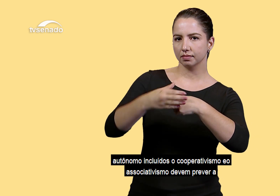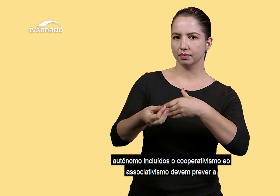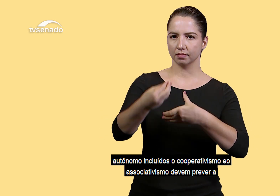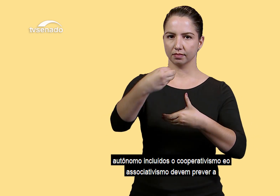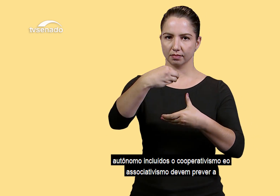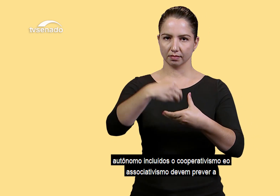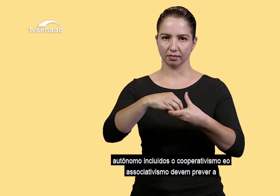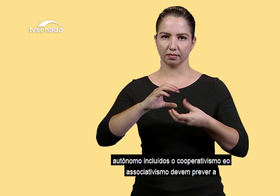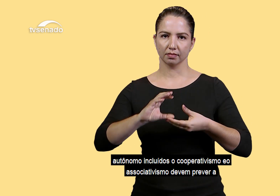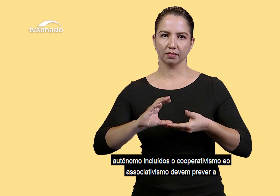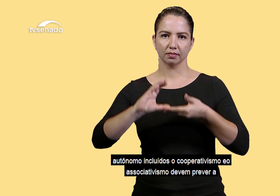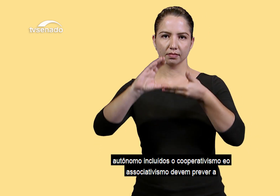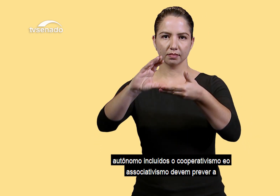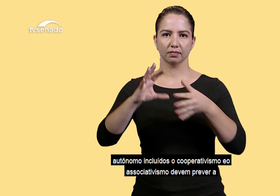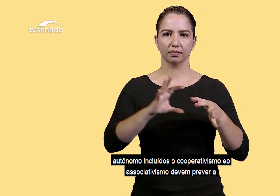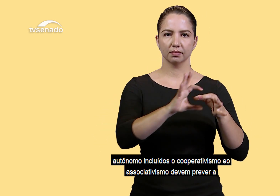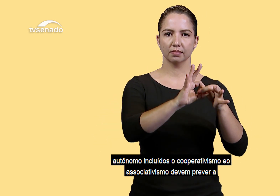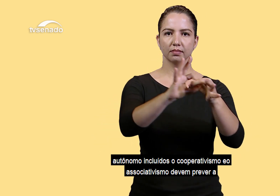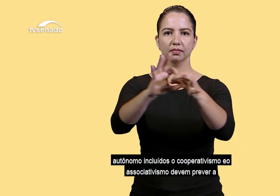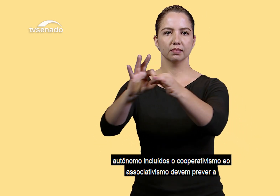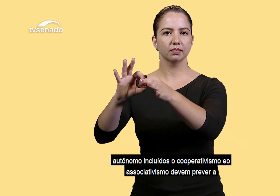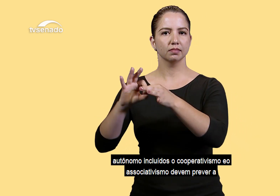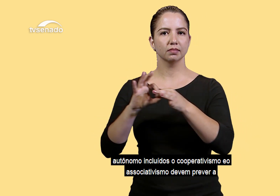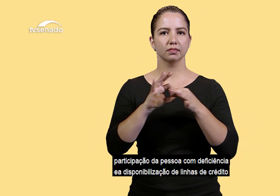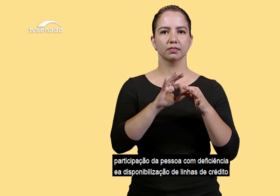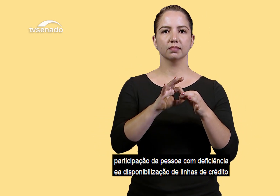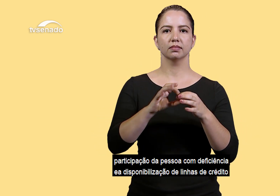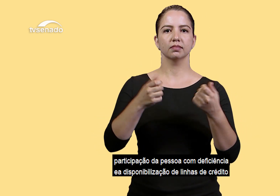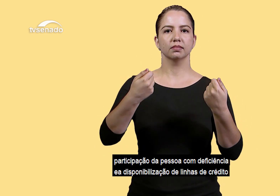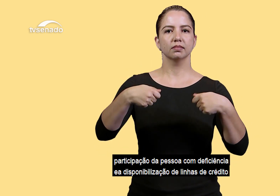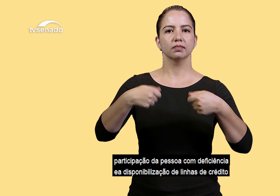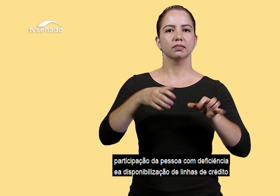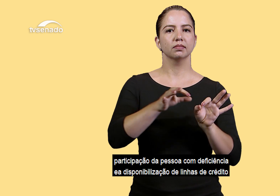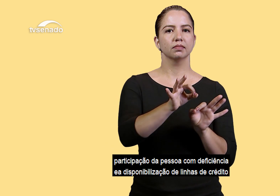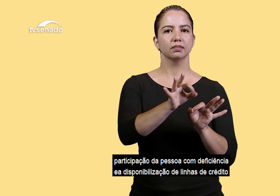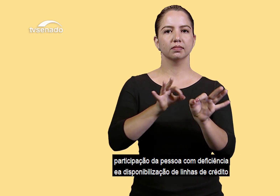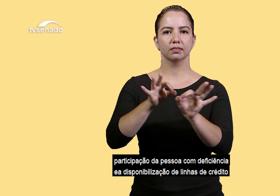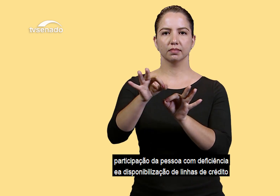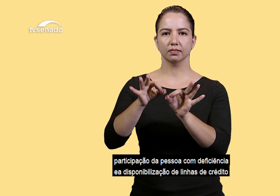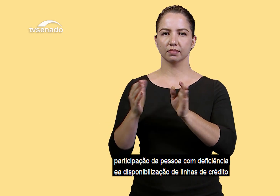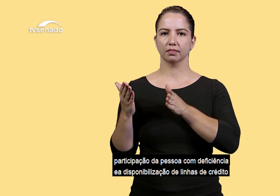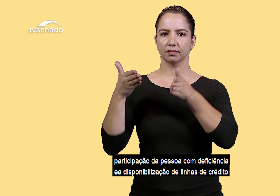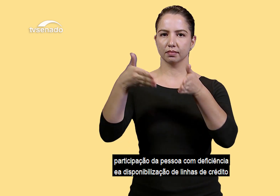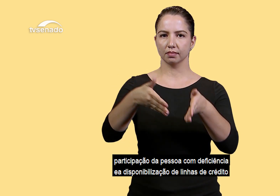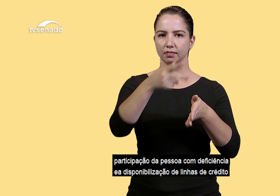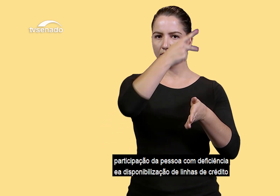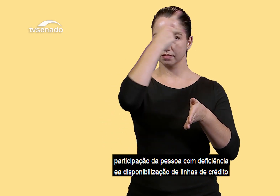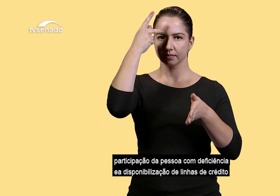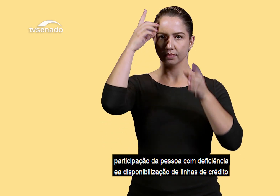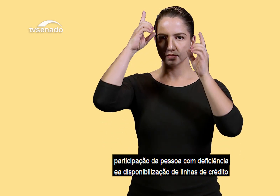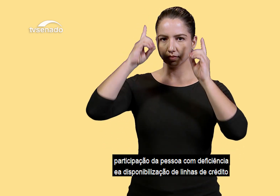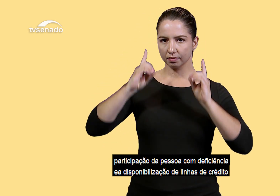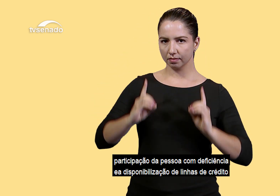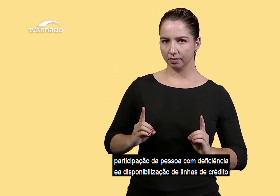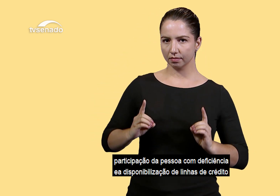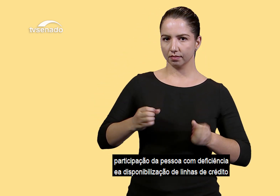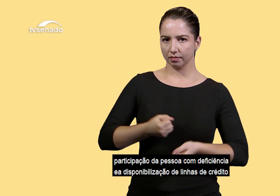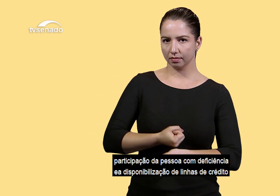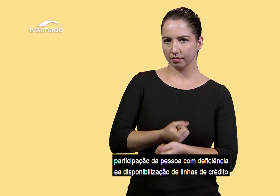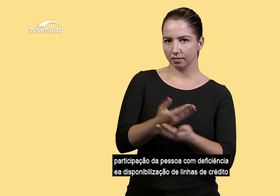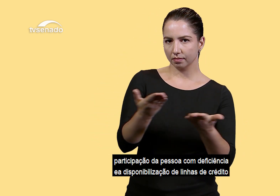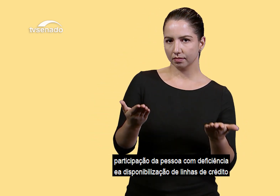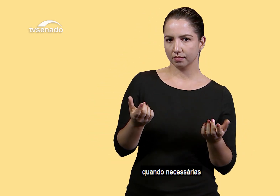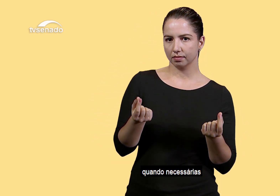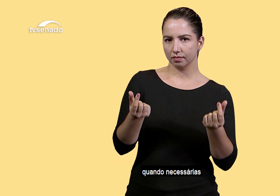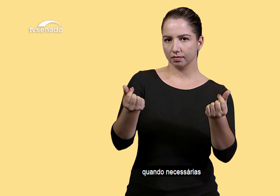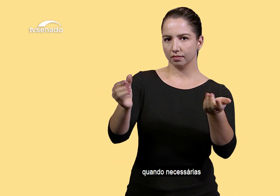cooperativismo e o associativismo, devem prever a participação da pessoa com deficiência e a disponibilização de